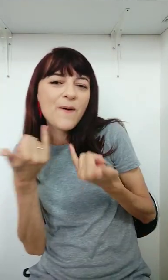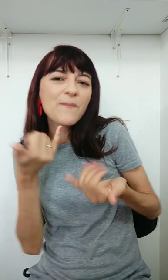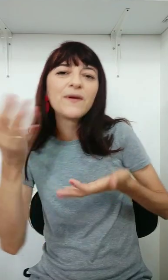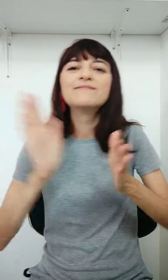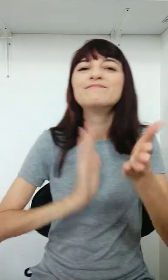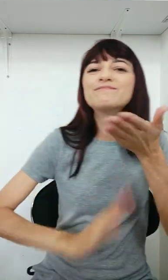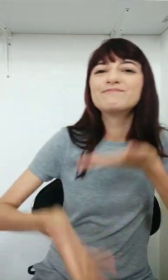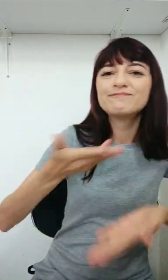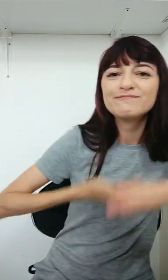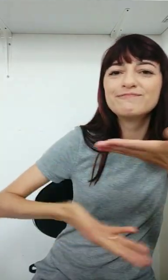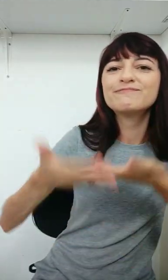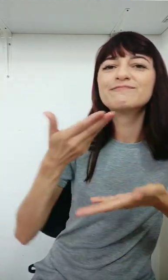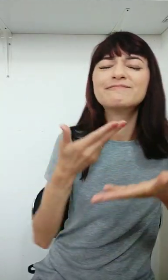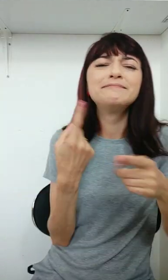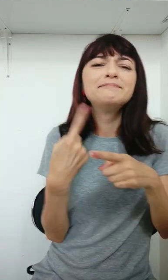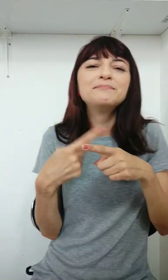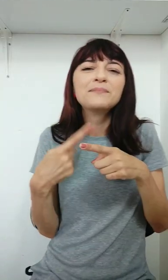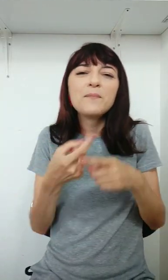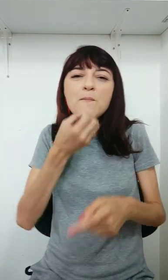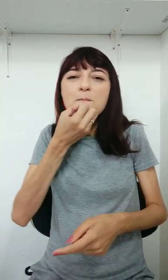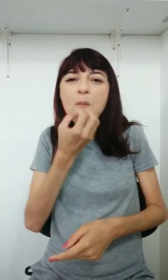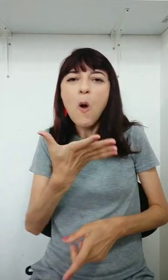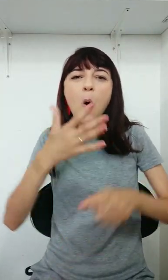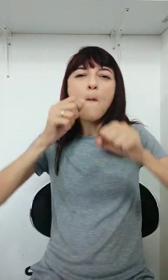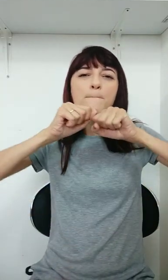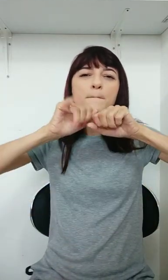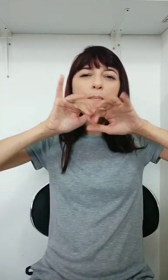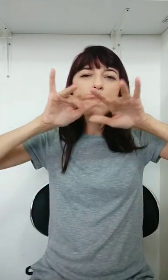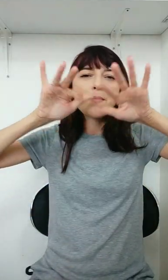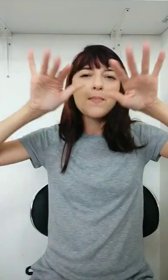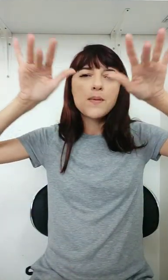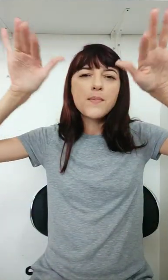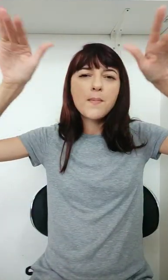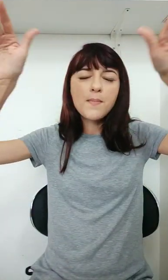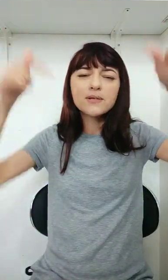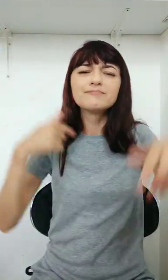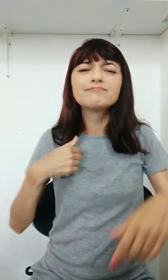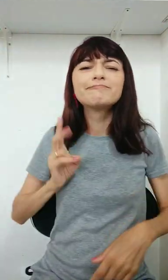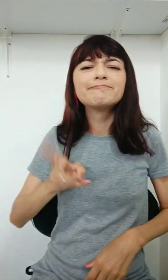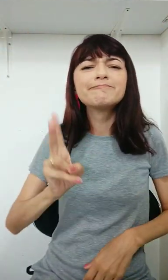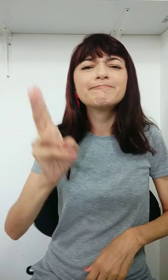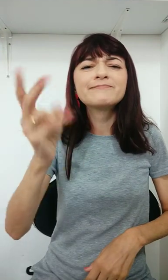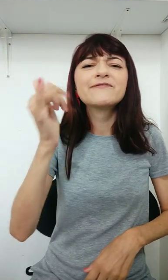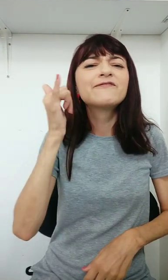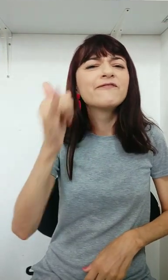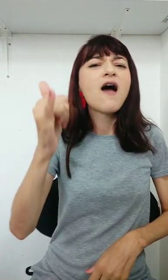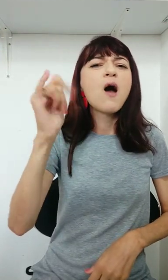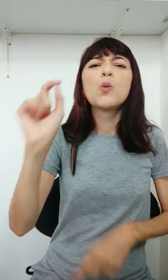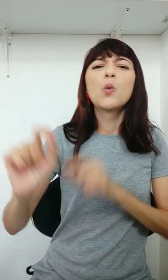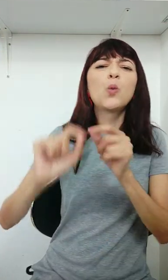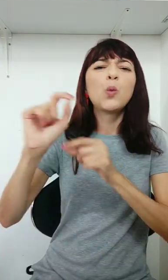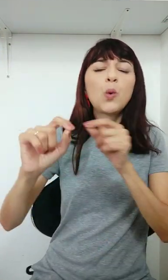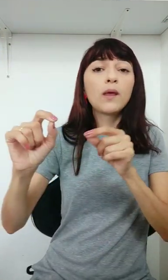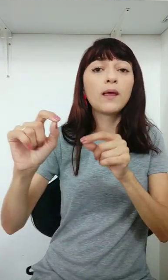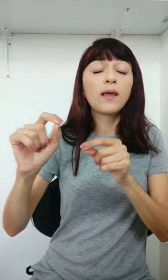que sempre ajudam a gente a divulgar, né, as nossas aulas ao vivo, né? Eu sempre falo com